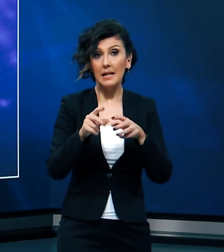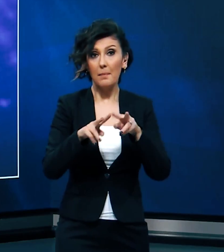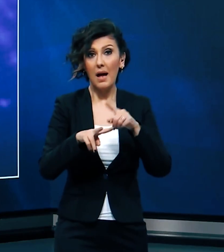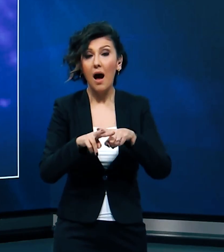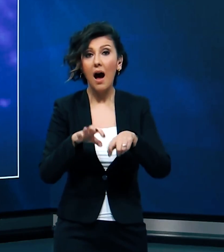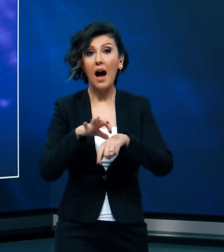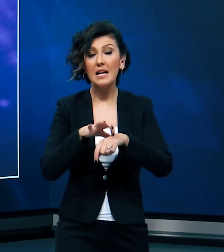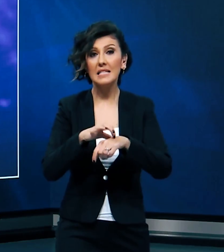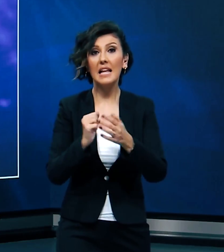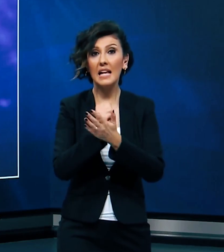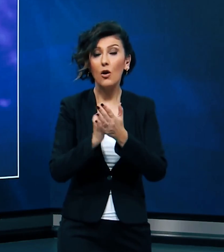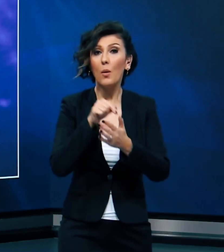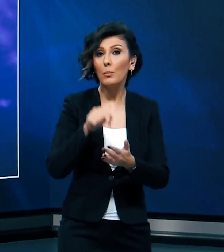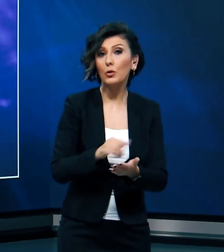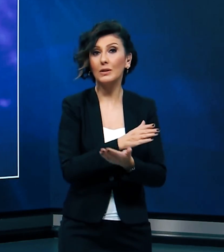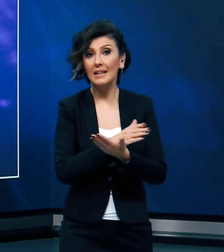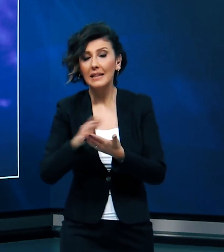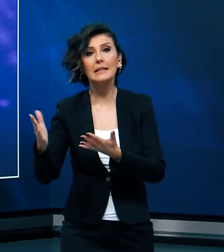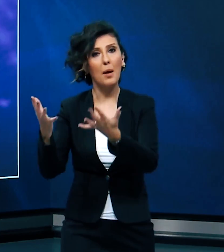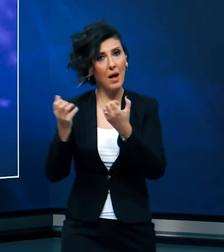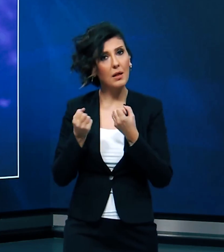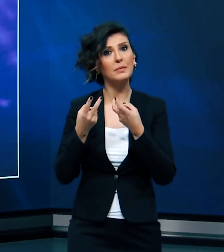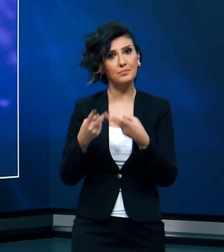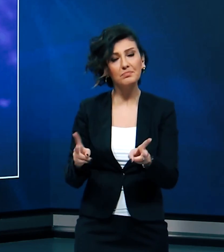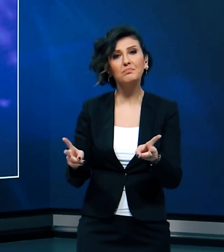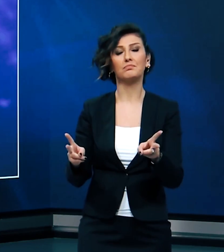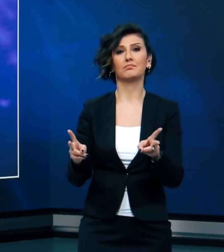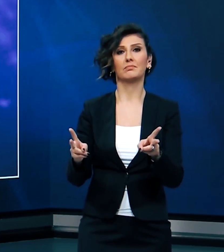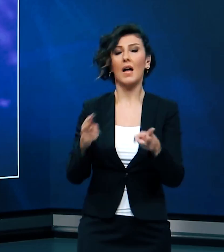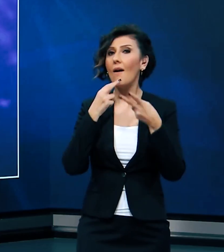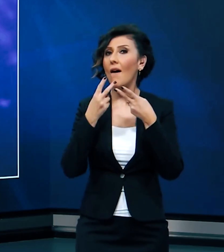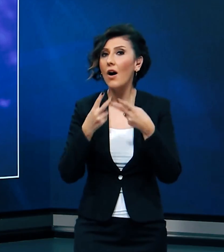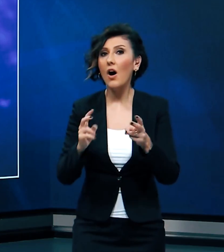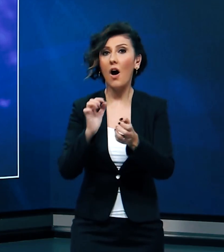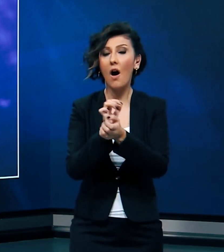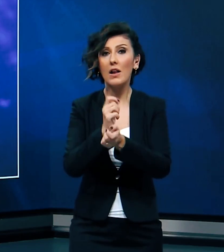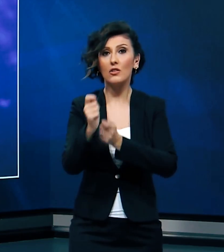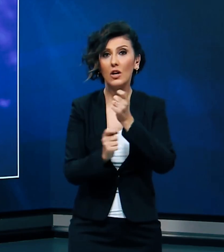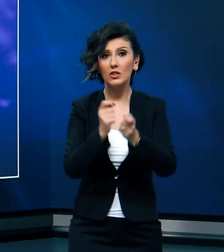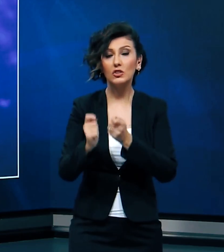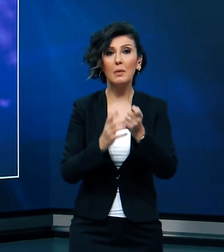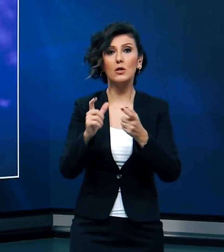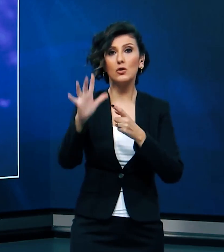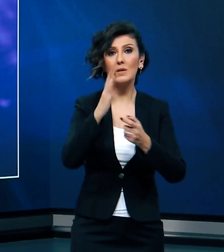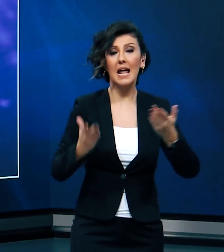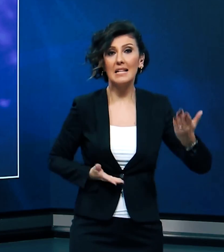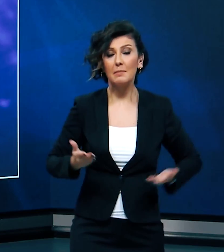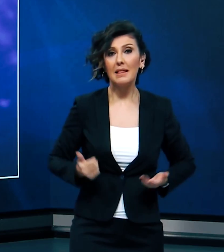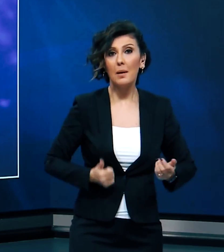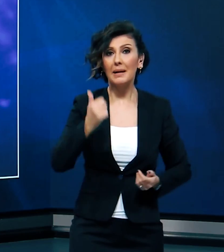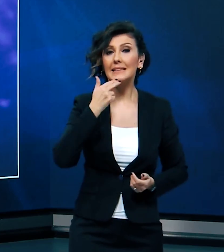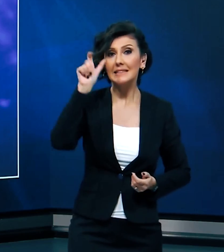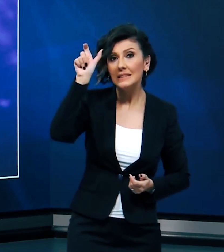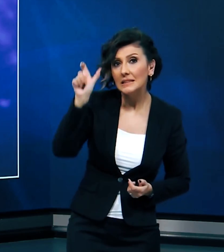SMA hastaları ilaçlarını bugünden itibaren alabilecek. Açıklama Aile, Çalışma ve Sosyal Hizmetler